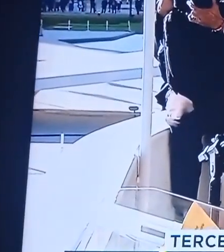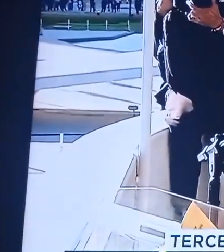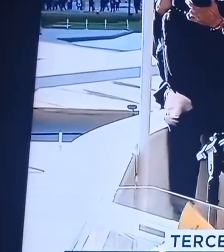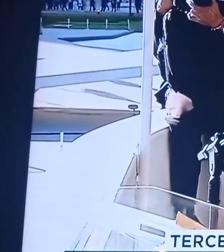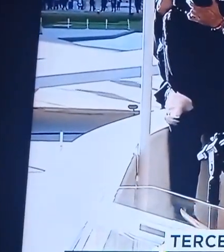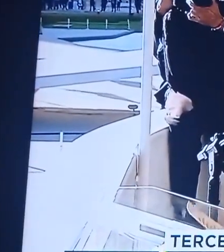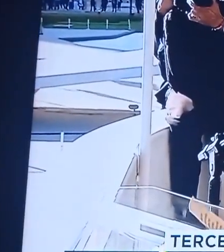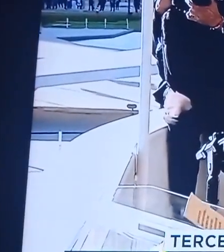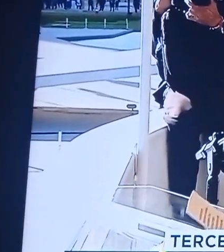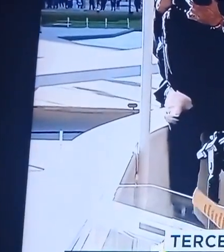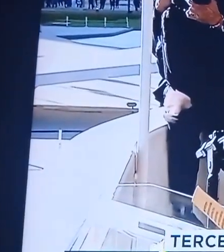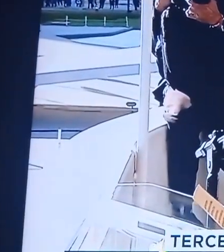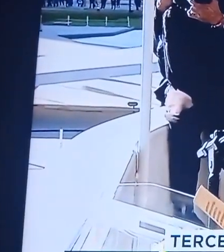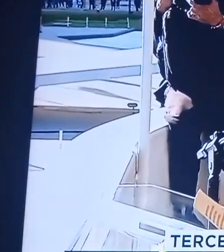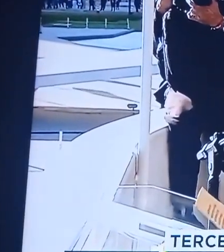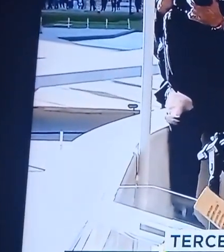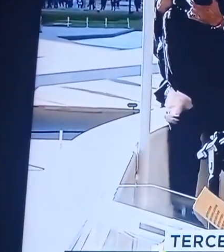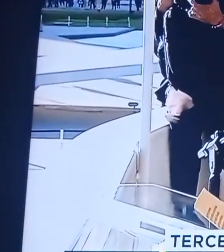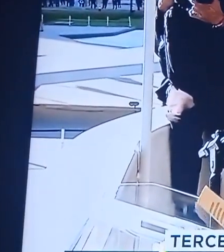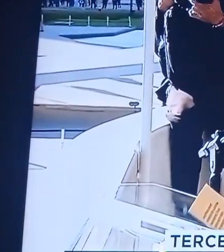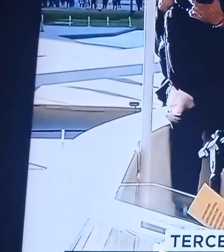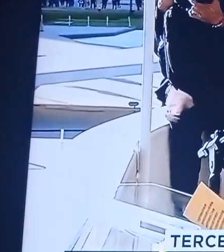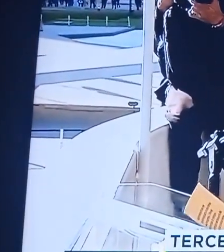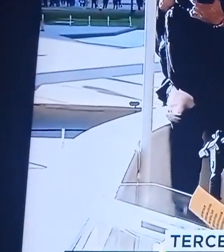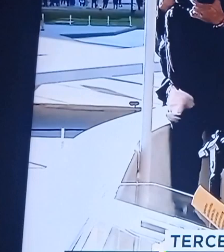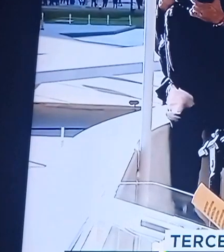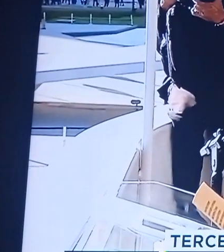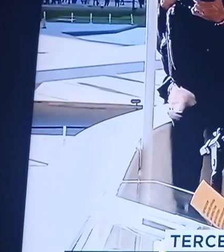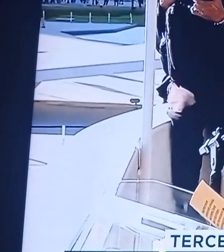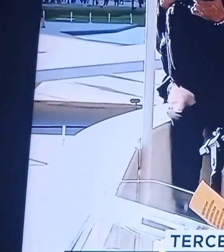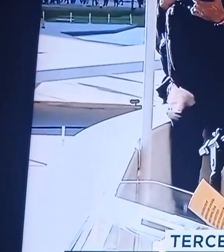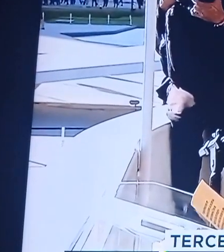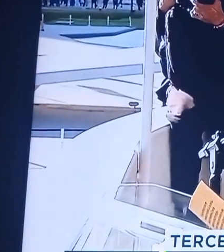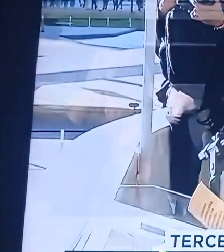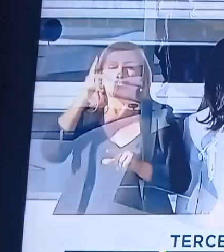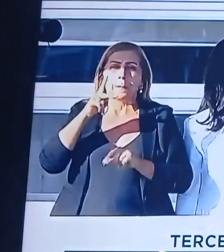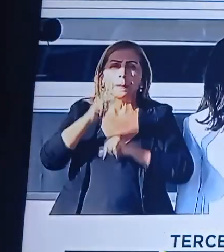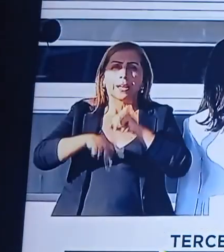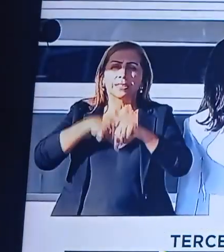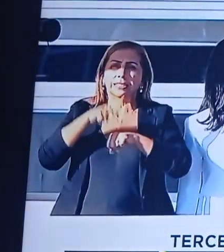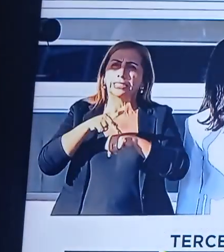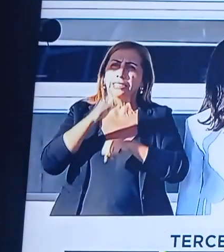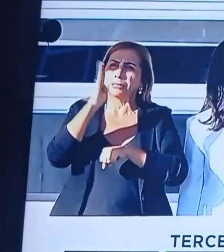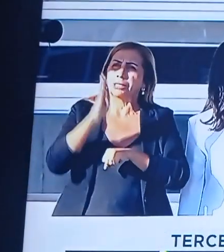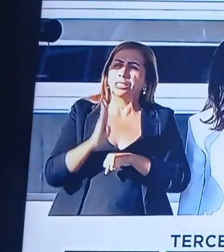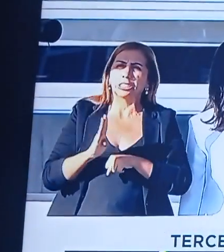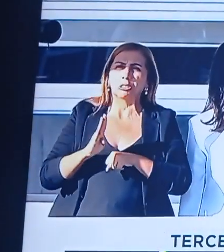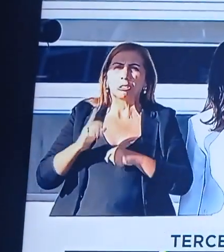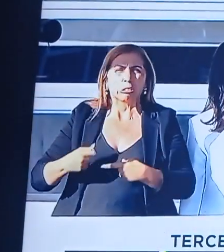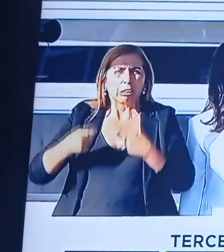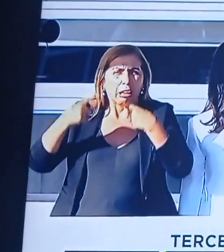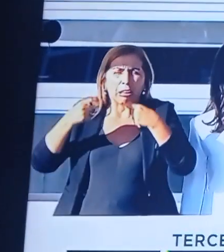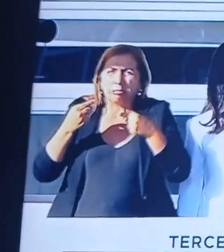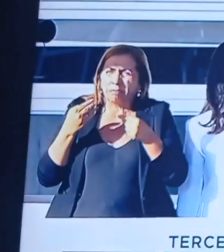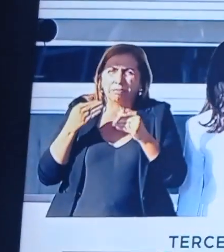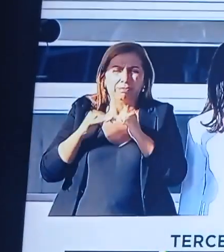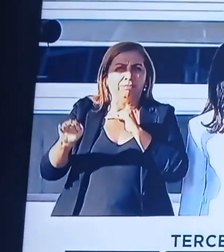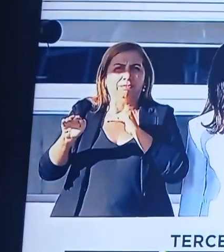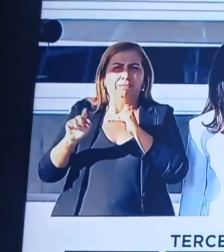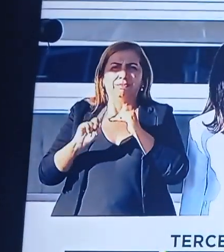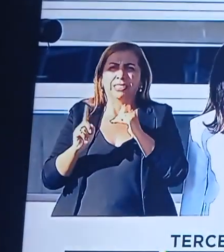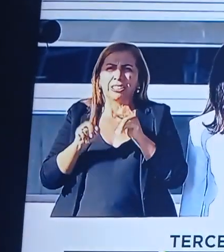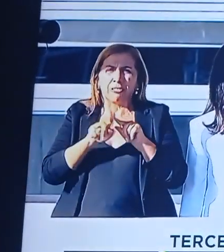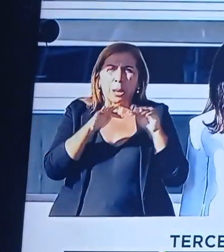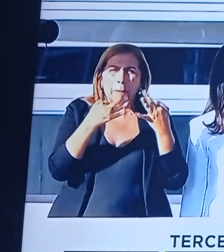intolerância. A ninguém interessa um país em permanente pé de guerra ou uma